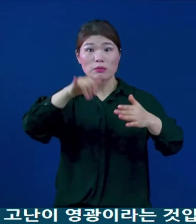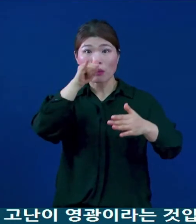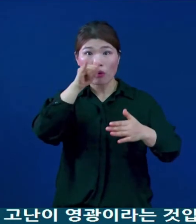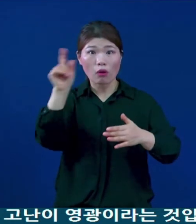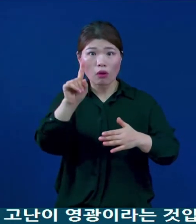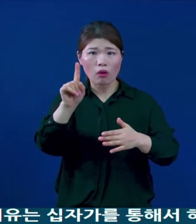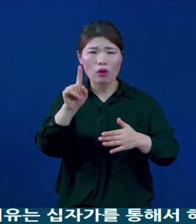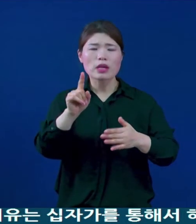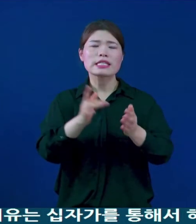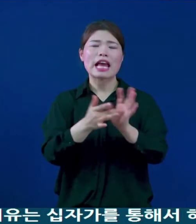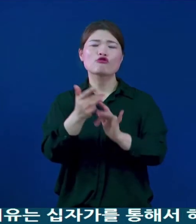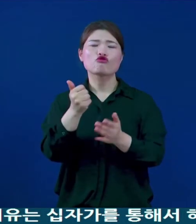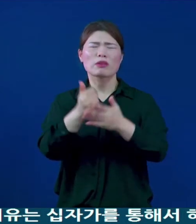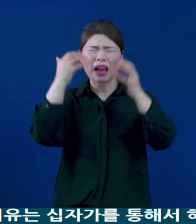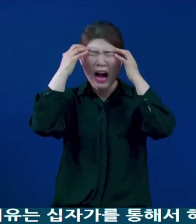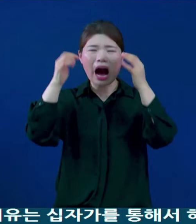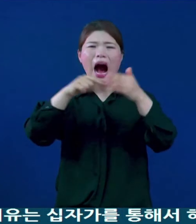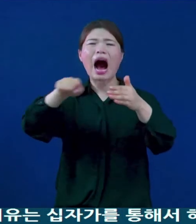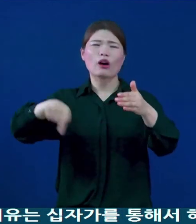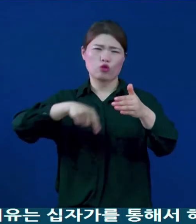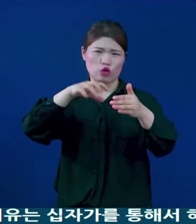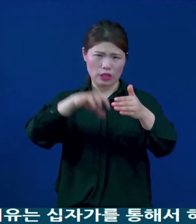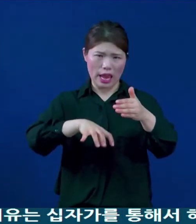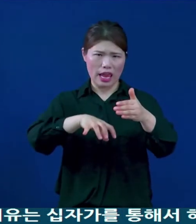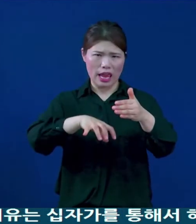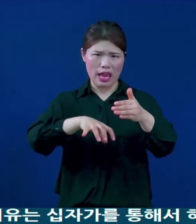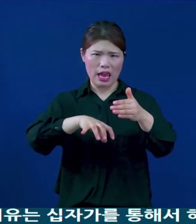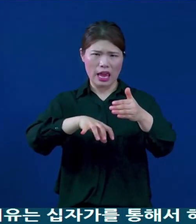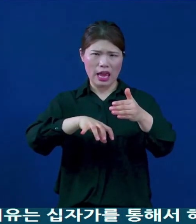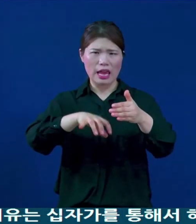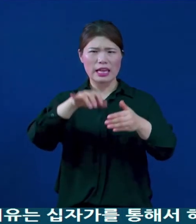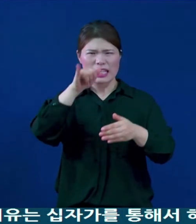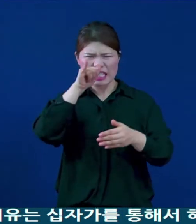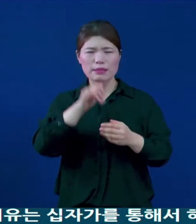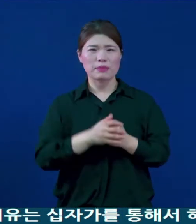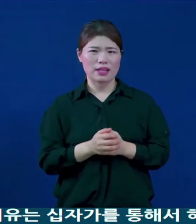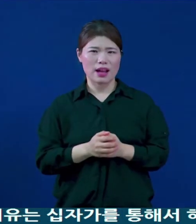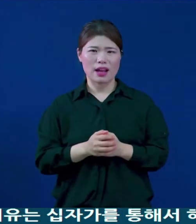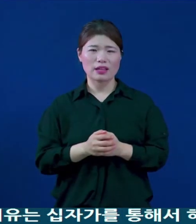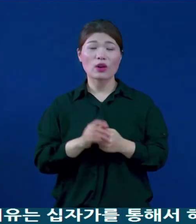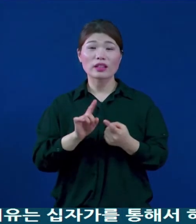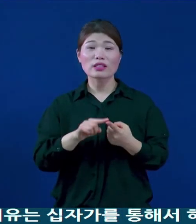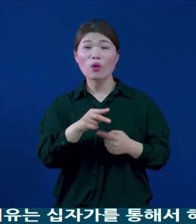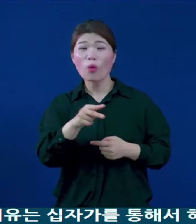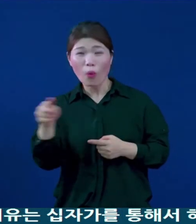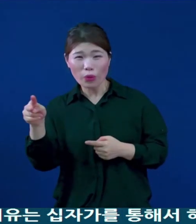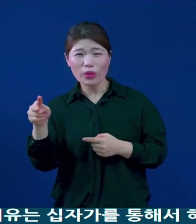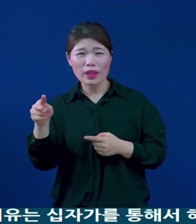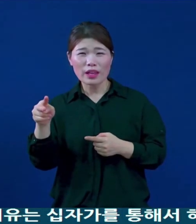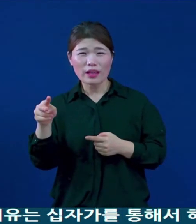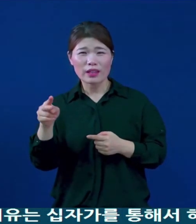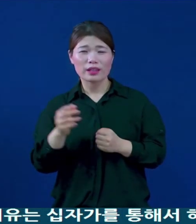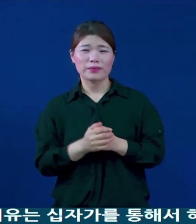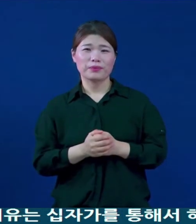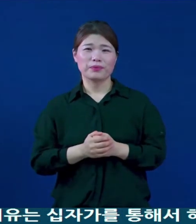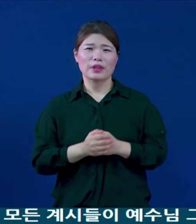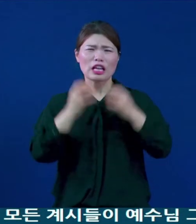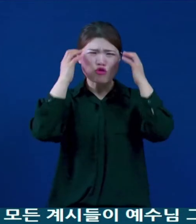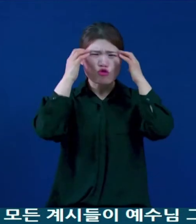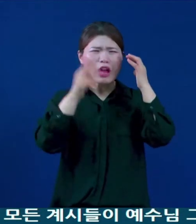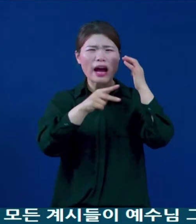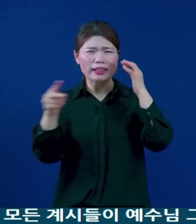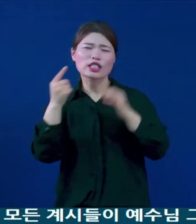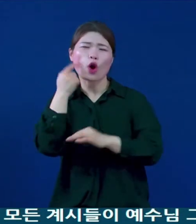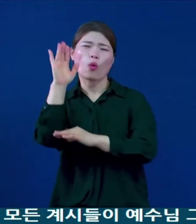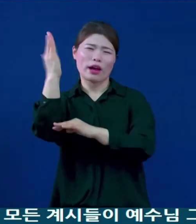그게 영광이라는 겁니다. 여러분, 이것을 조금씩 더 깨달아갈 수 있기를 주 안에서 소망합니다. 지난